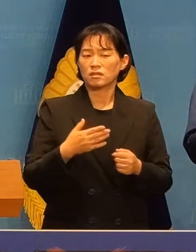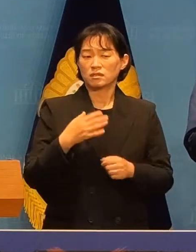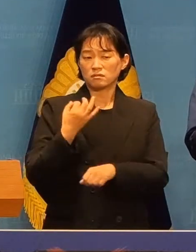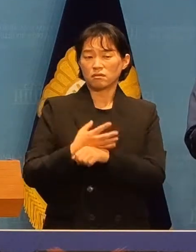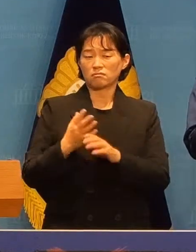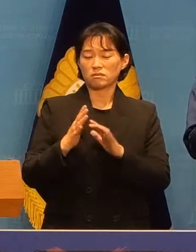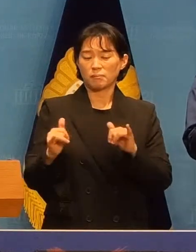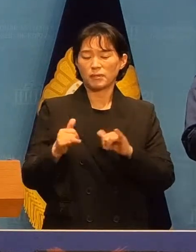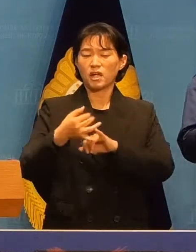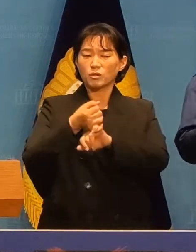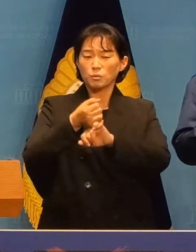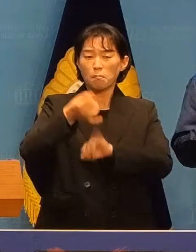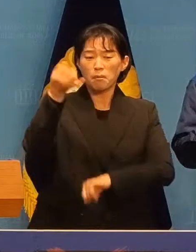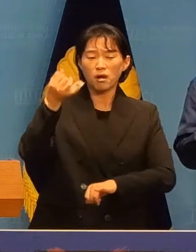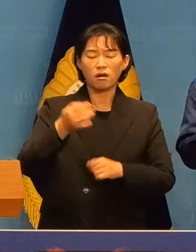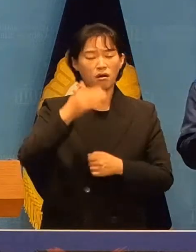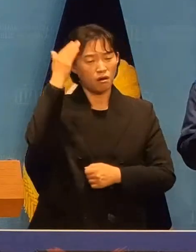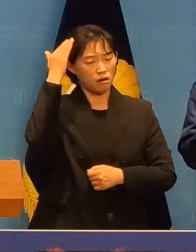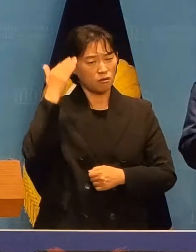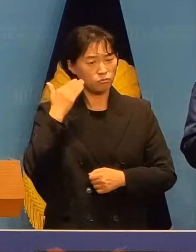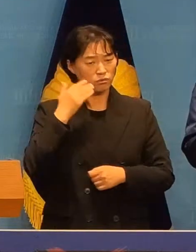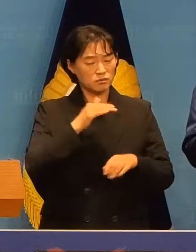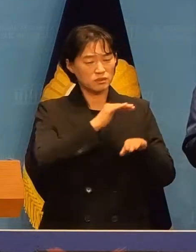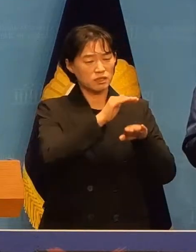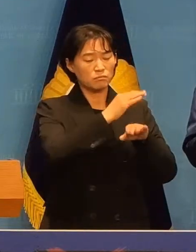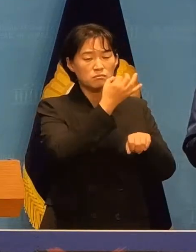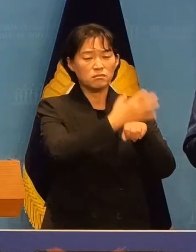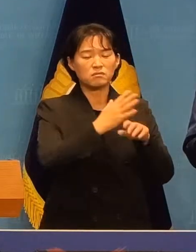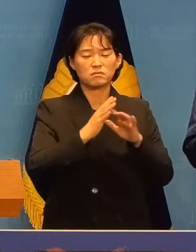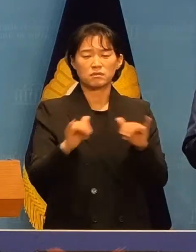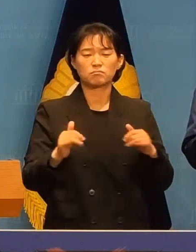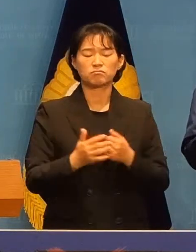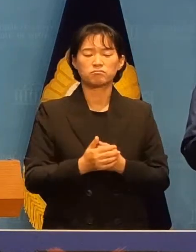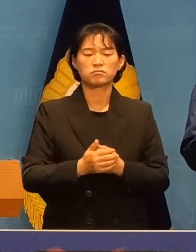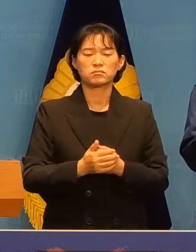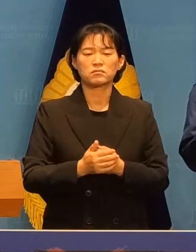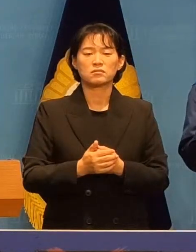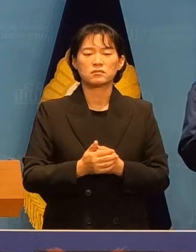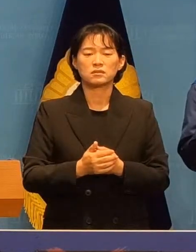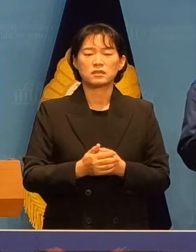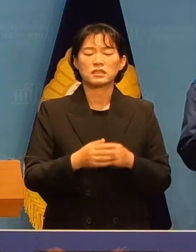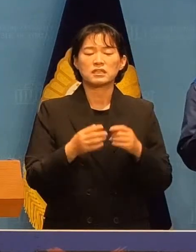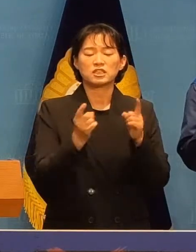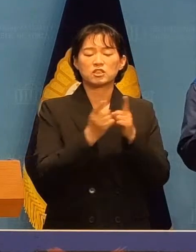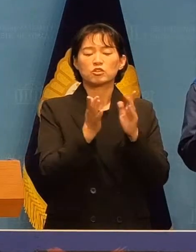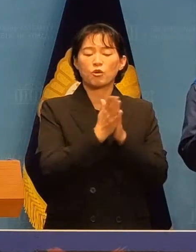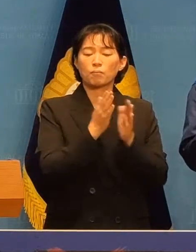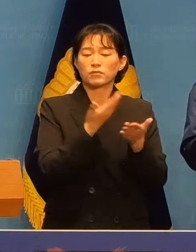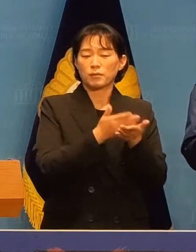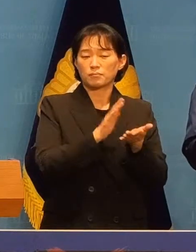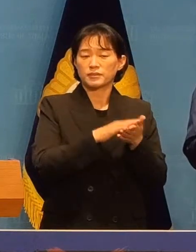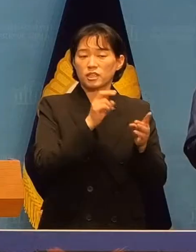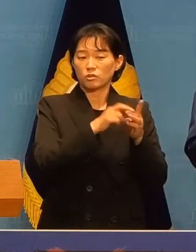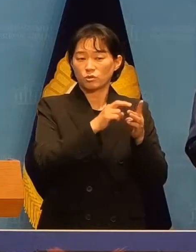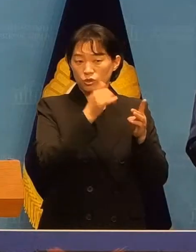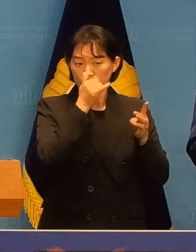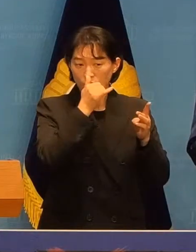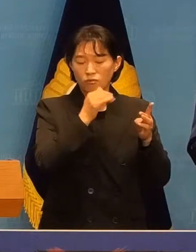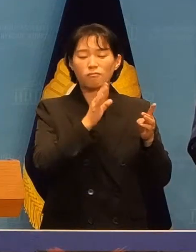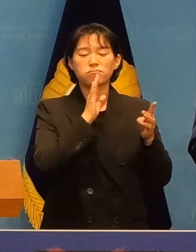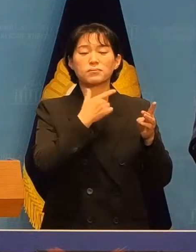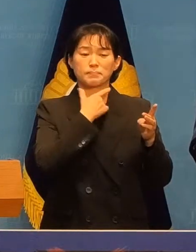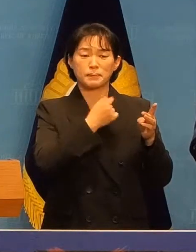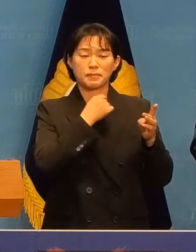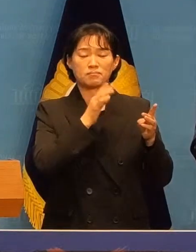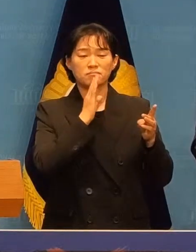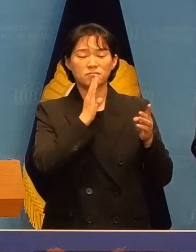거죠. 소비자, 특히 우리 대한민국 소비자들은 주요 거점에 직영 서비스 센터가 있는 것을 원하고 있습니다. 그리고